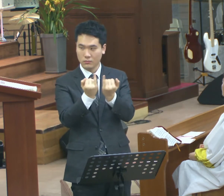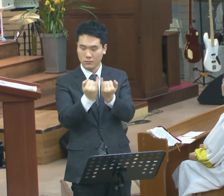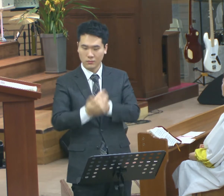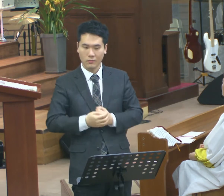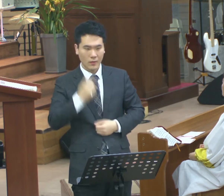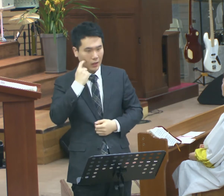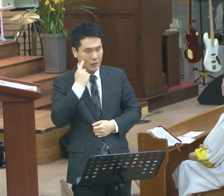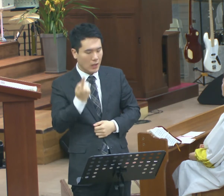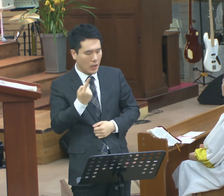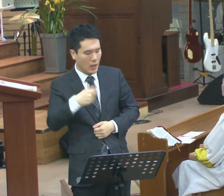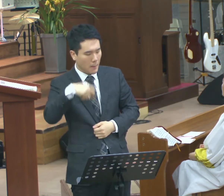밥 몇 번 차려요?